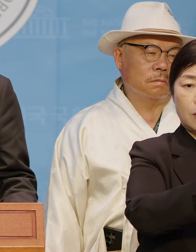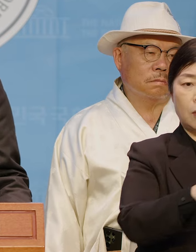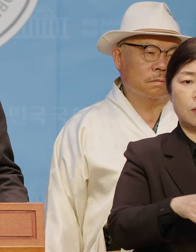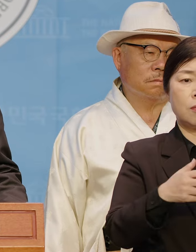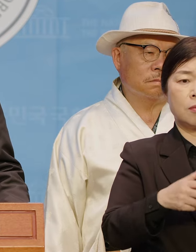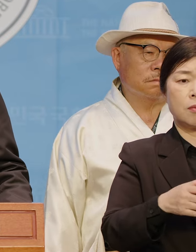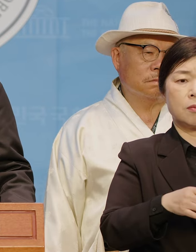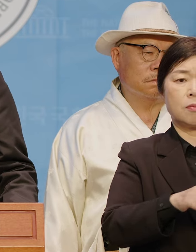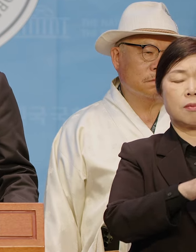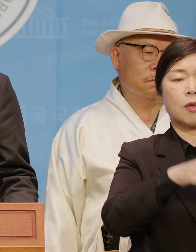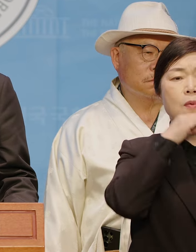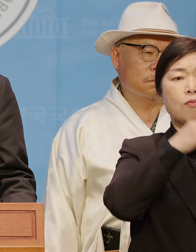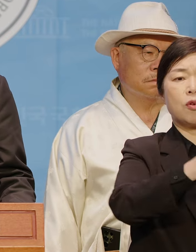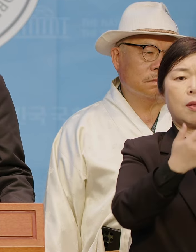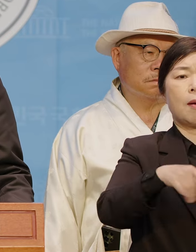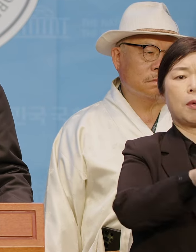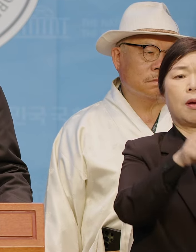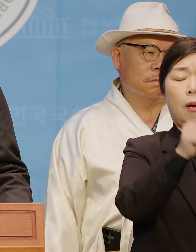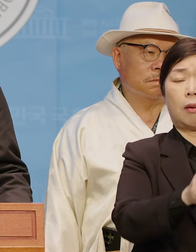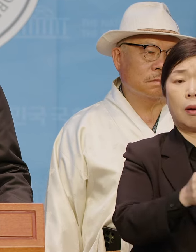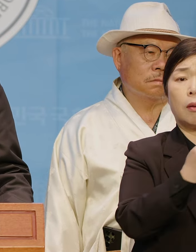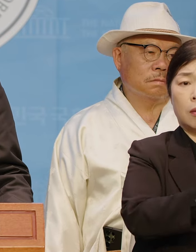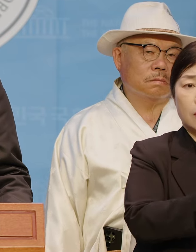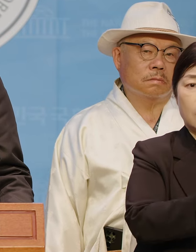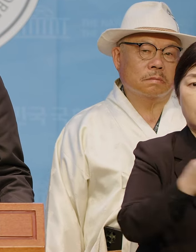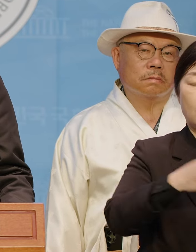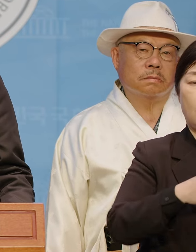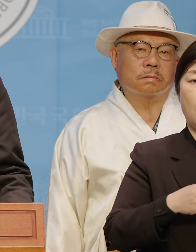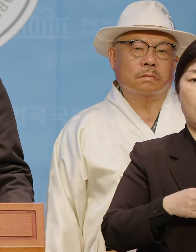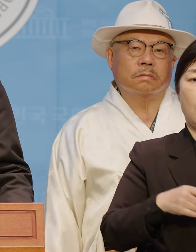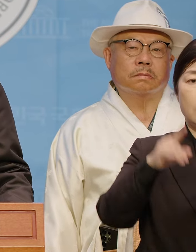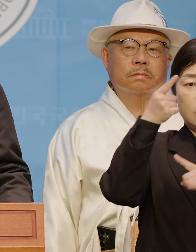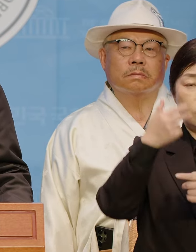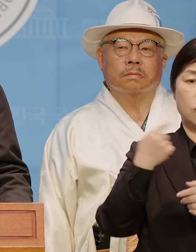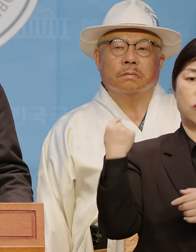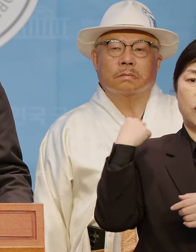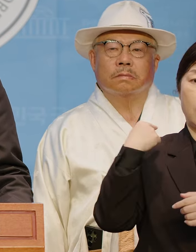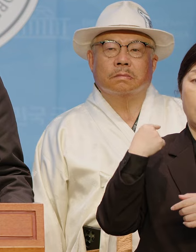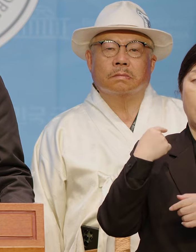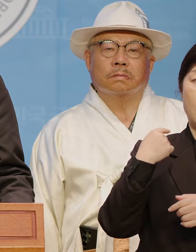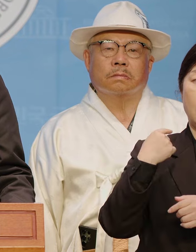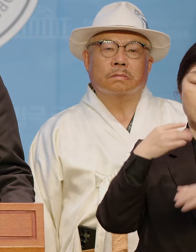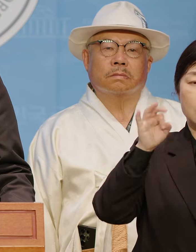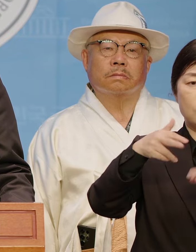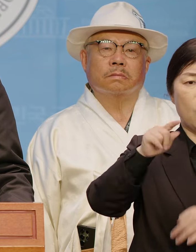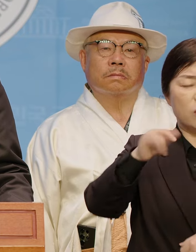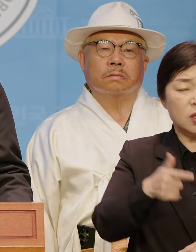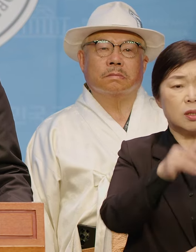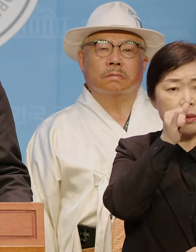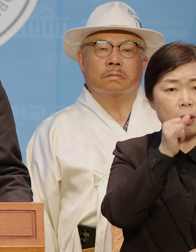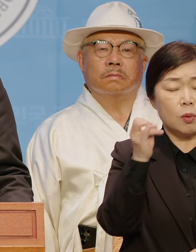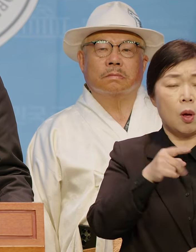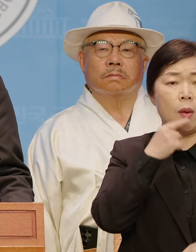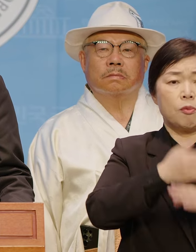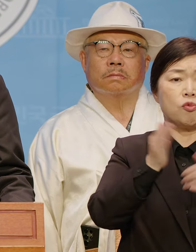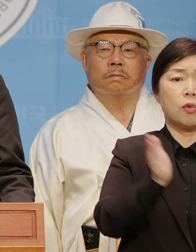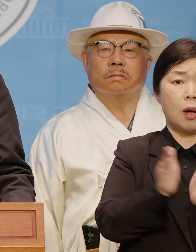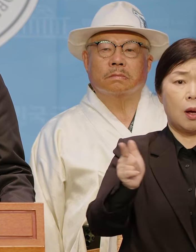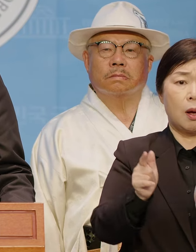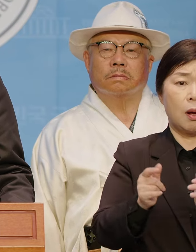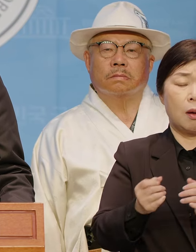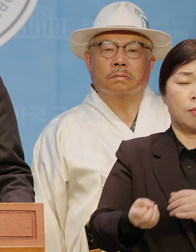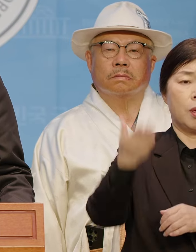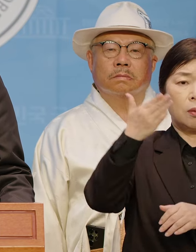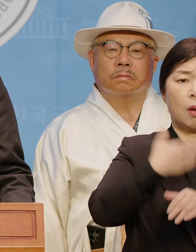대표 배우에 김정은이 있다는 둥 민주당이 다수당이 되면 결국 한국 교회가 무너지고